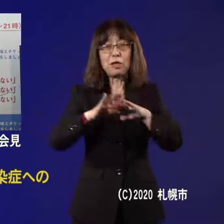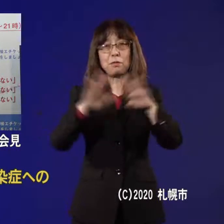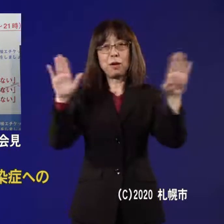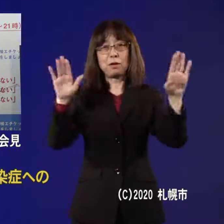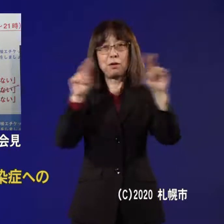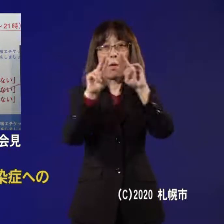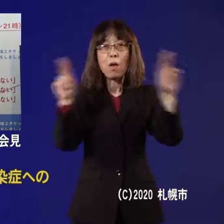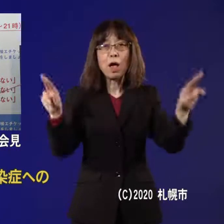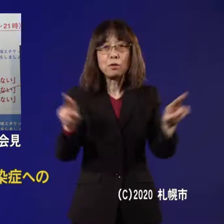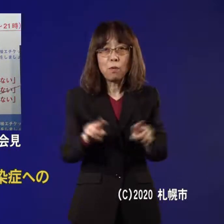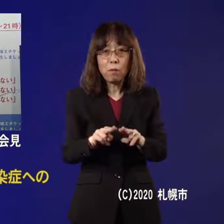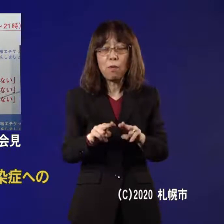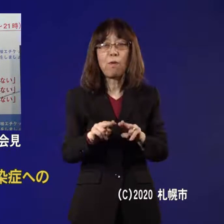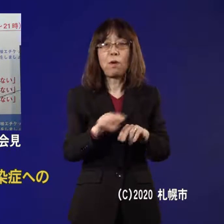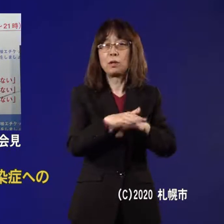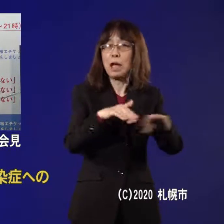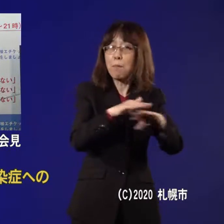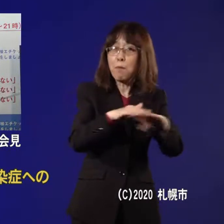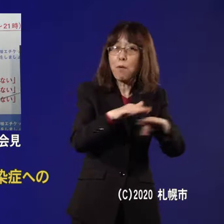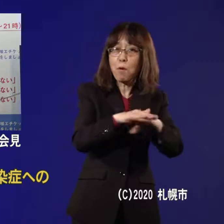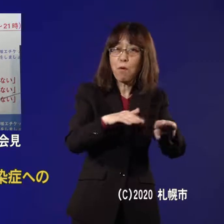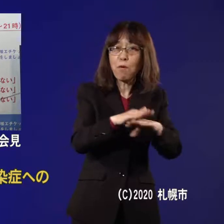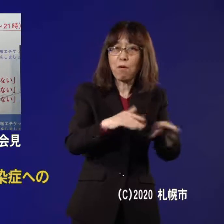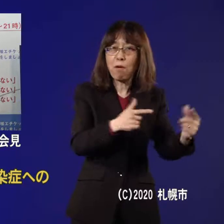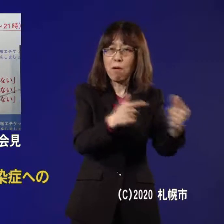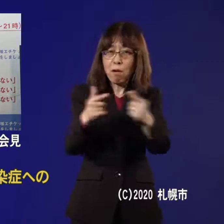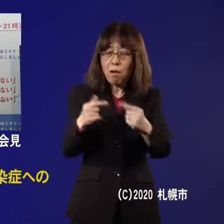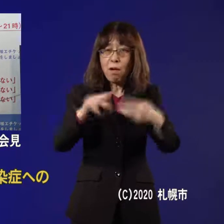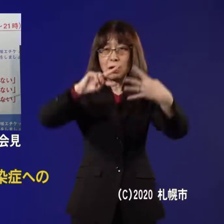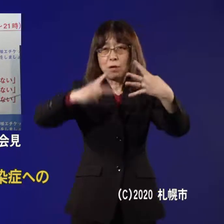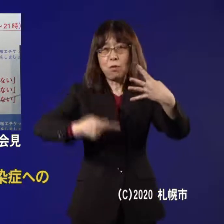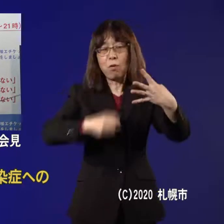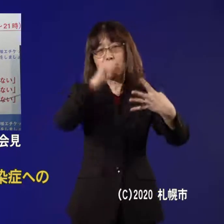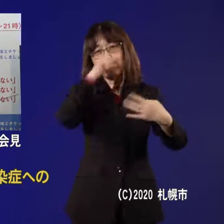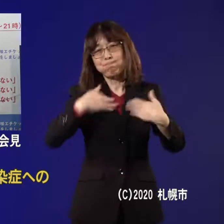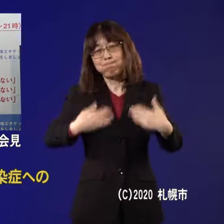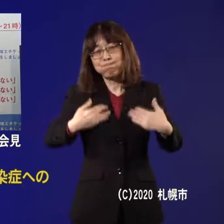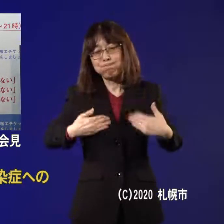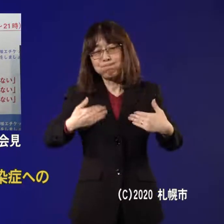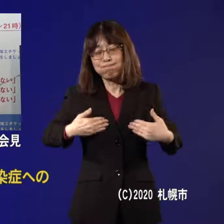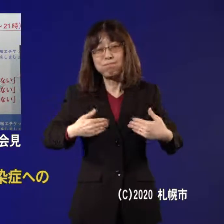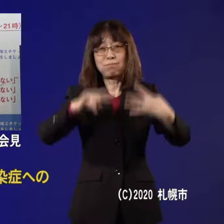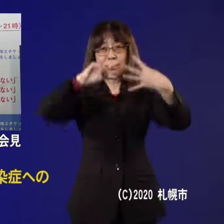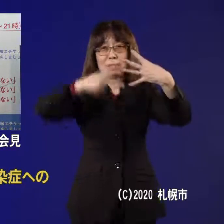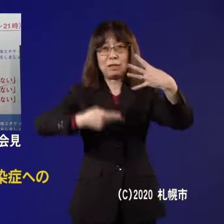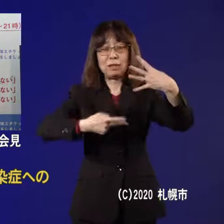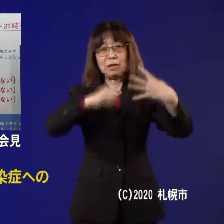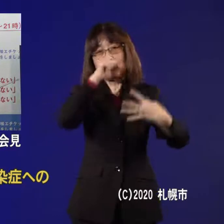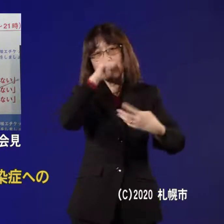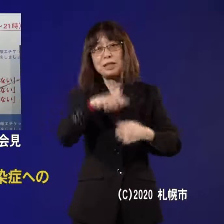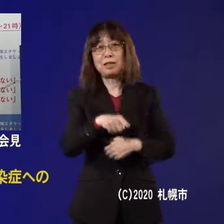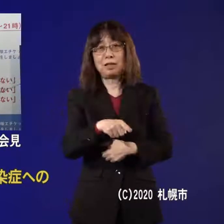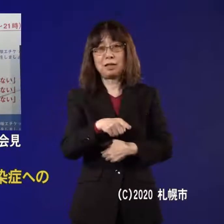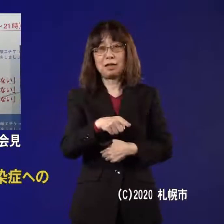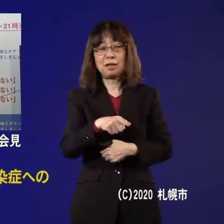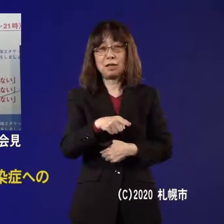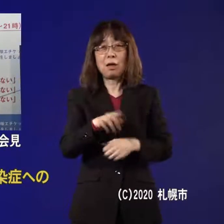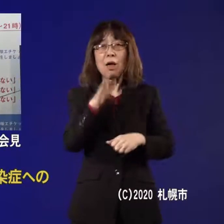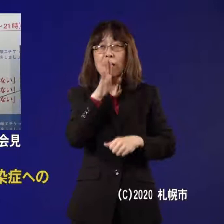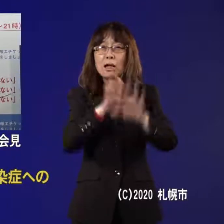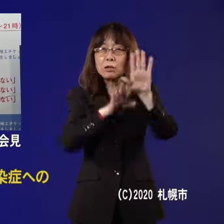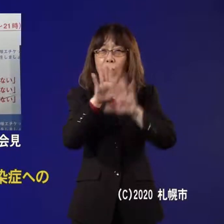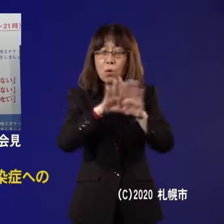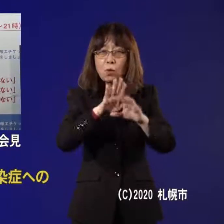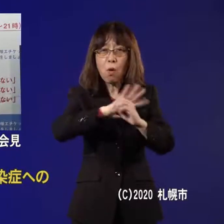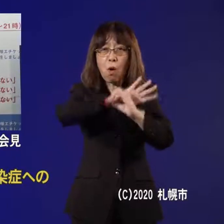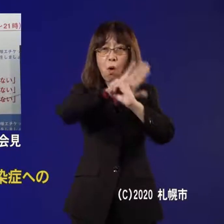海道も札幌もですね、非常に気候のいい時期ではありますが、現状のこの新型コロナウイルス